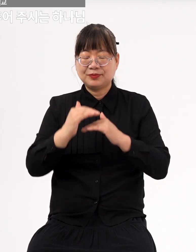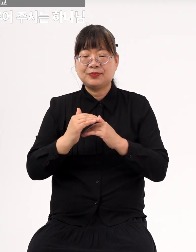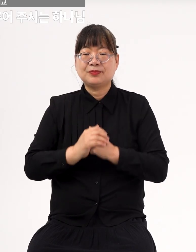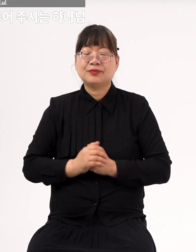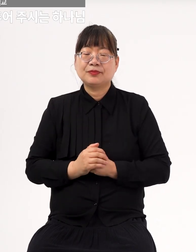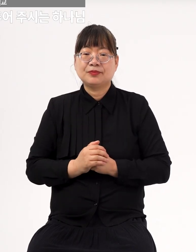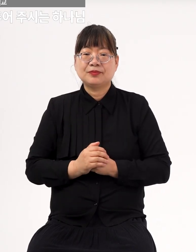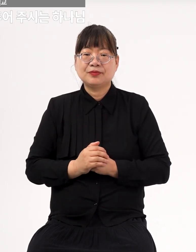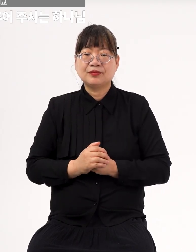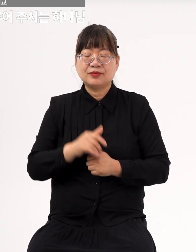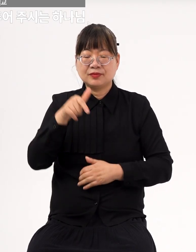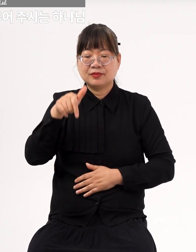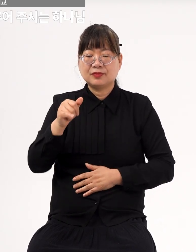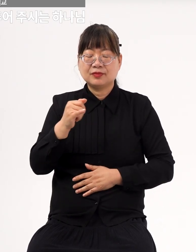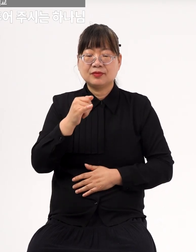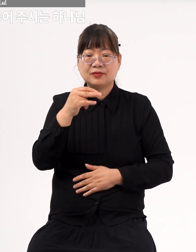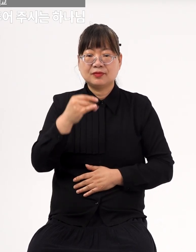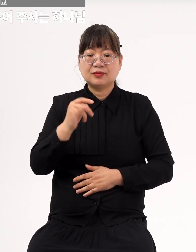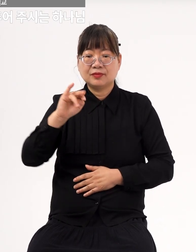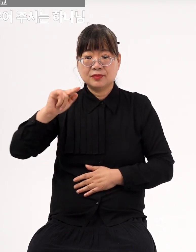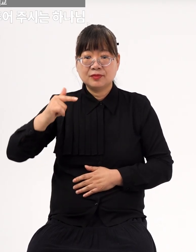됩니다. 기드온은